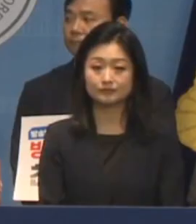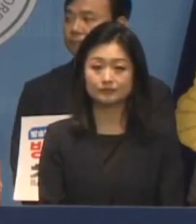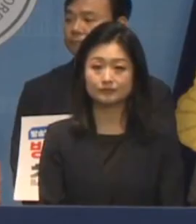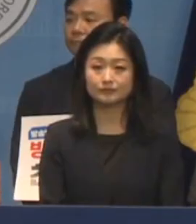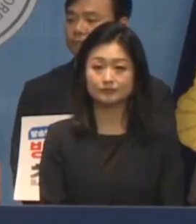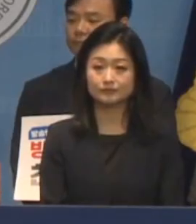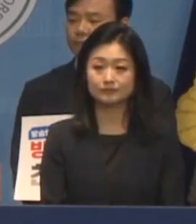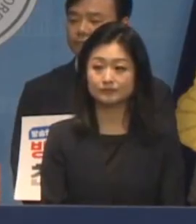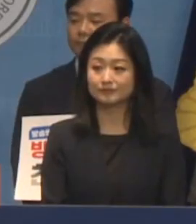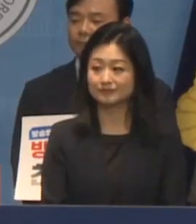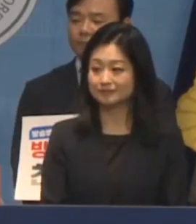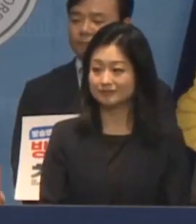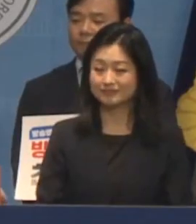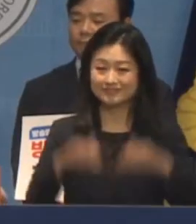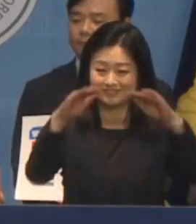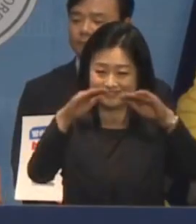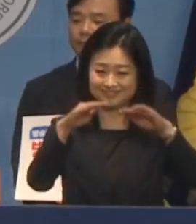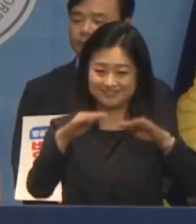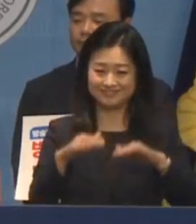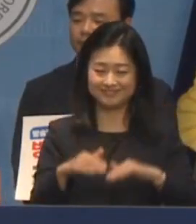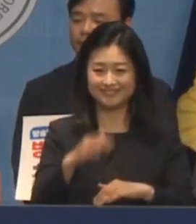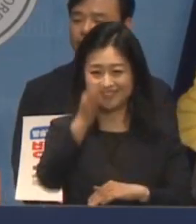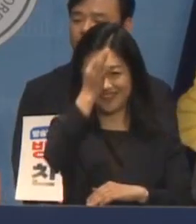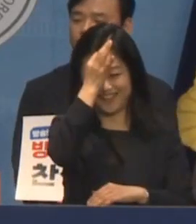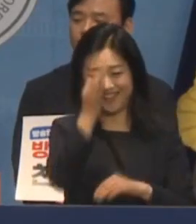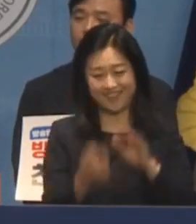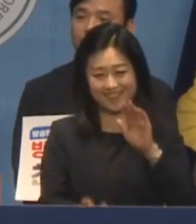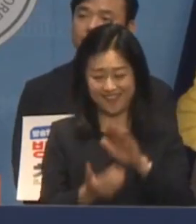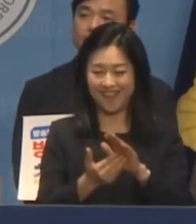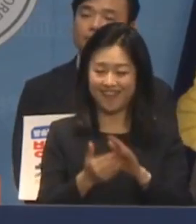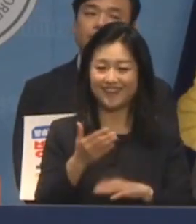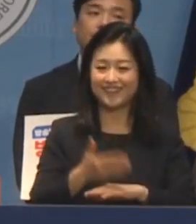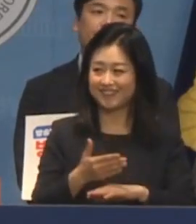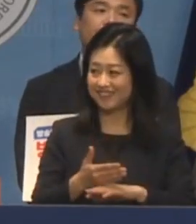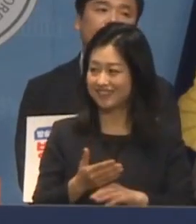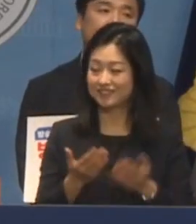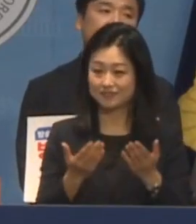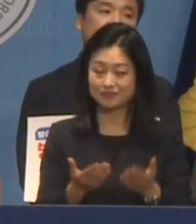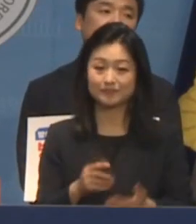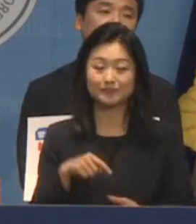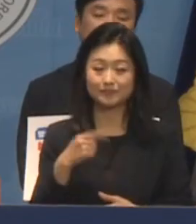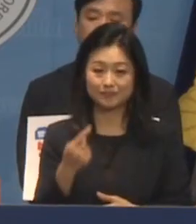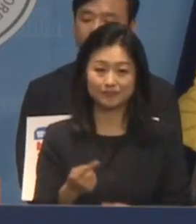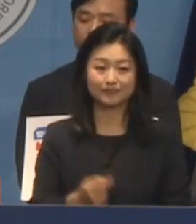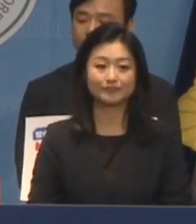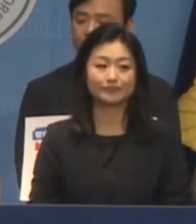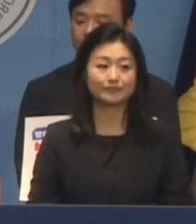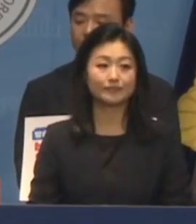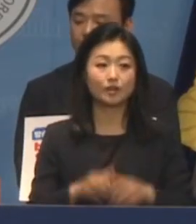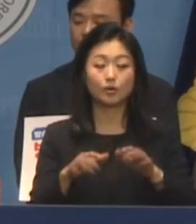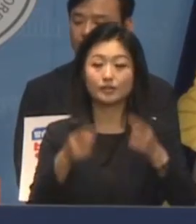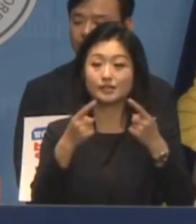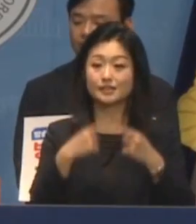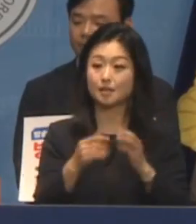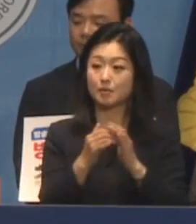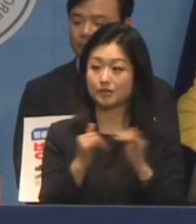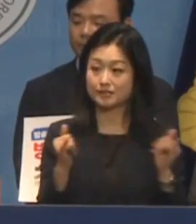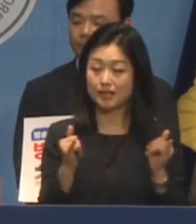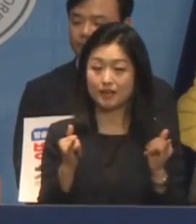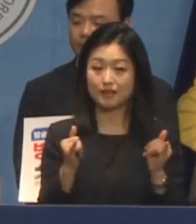이런 신기술이 있었군요. 네, 감사합니다. 네, 다음으로는 오늘